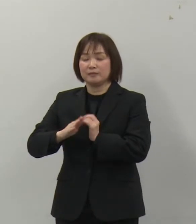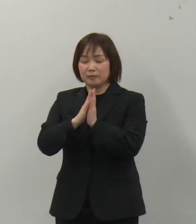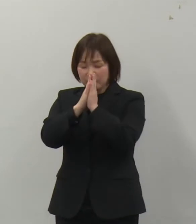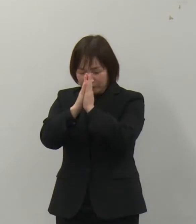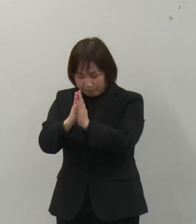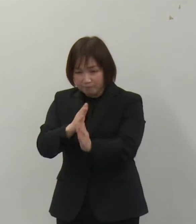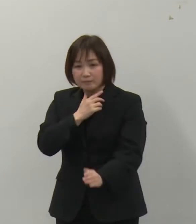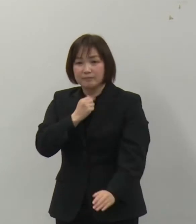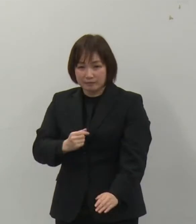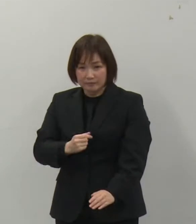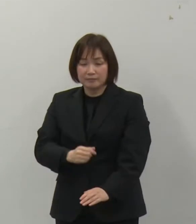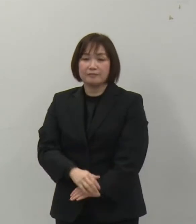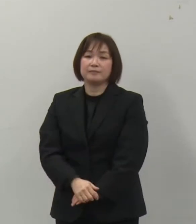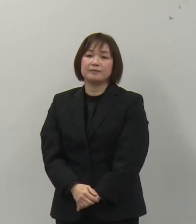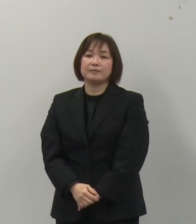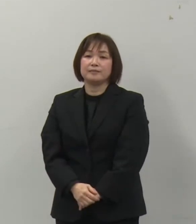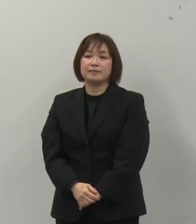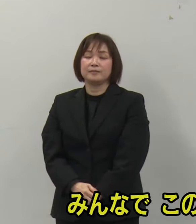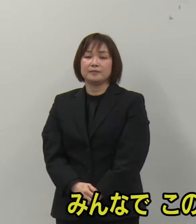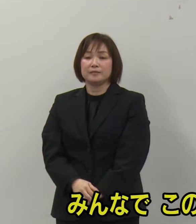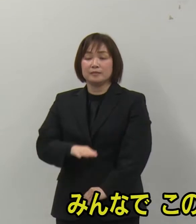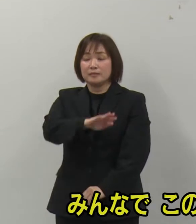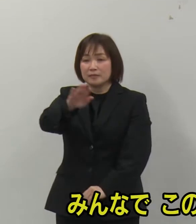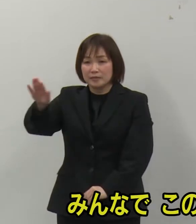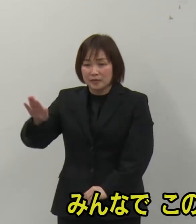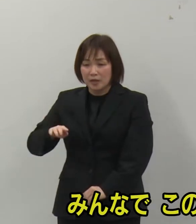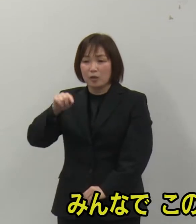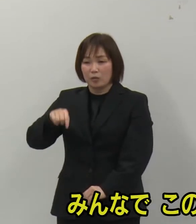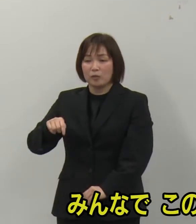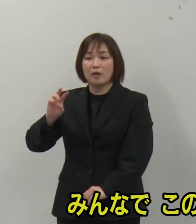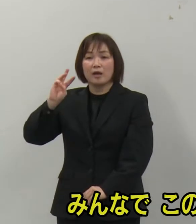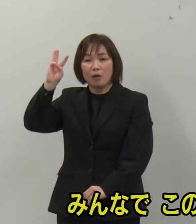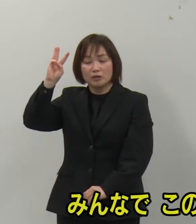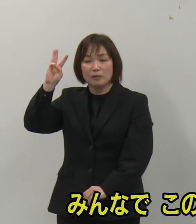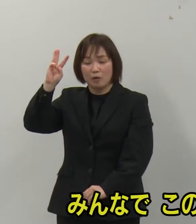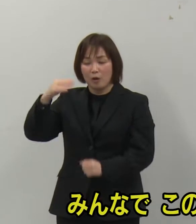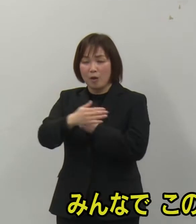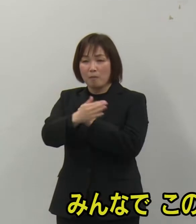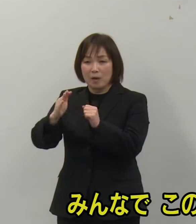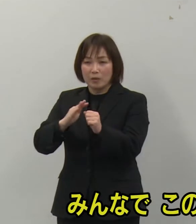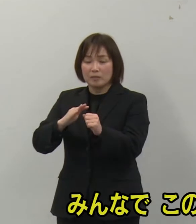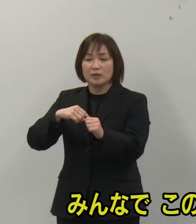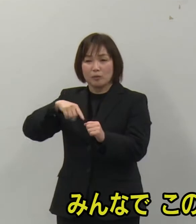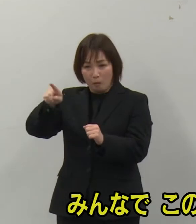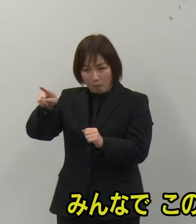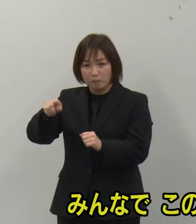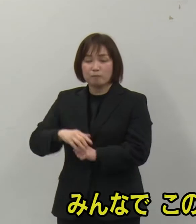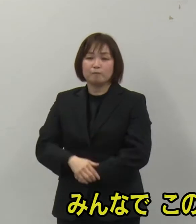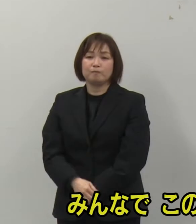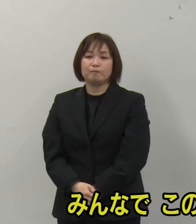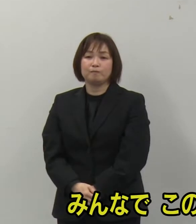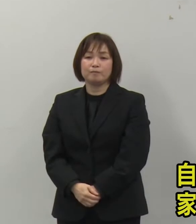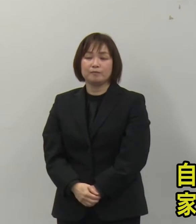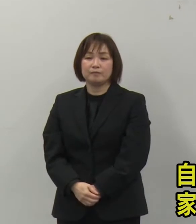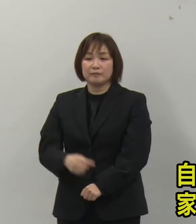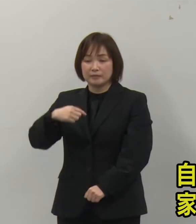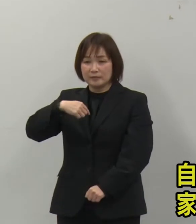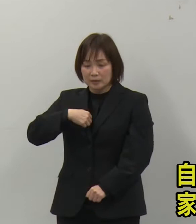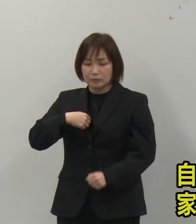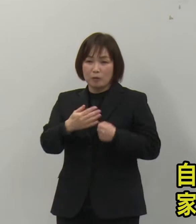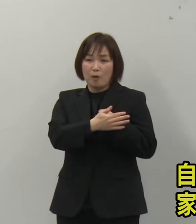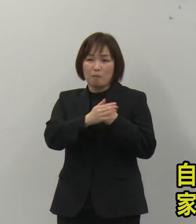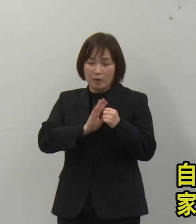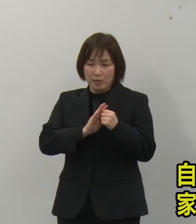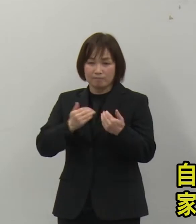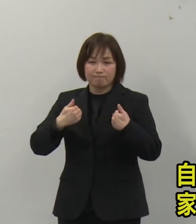願い申し上げます。みんなでこの鹿児島を守っていこうではありませんか。自分を